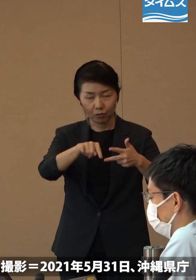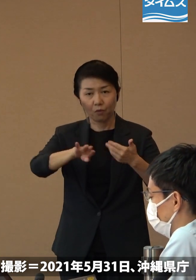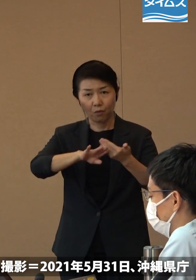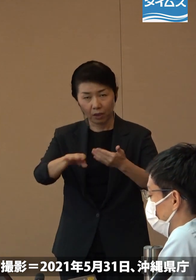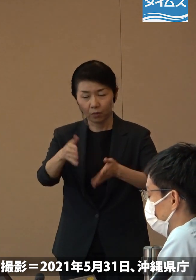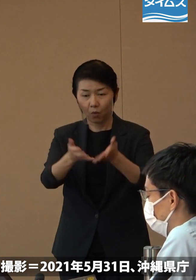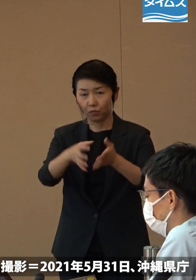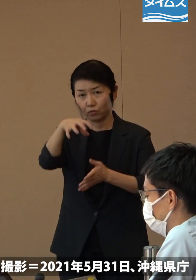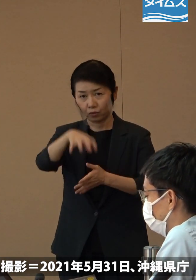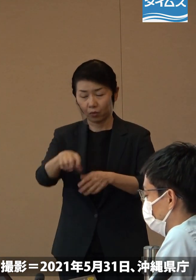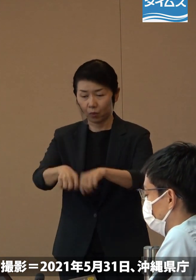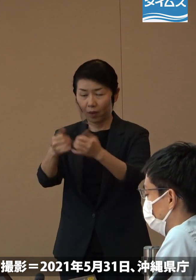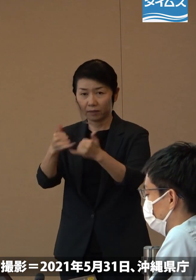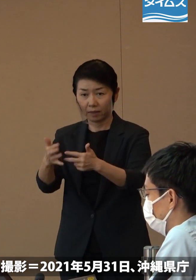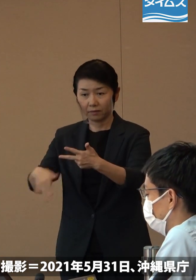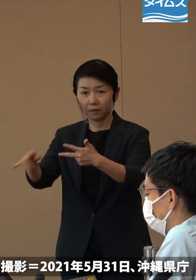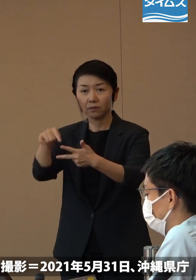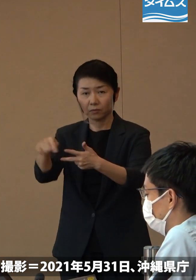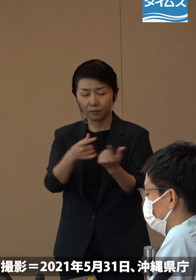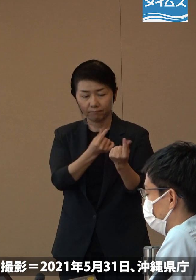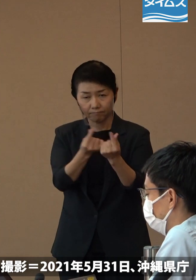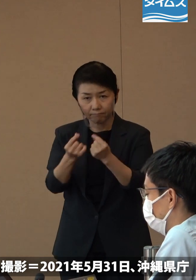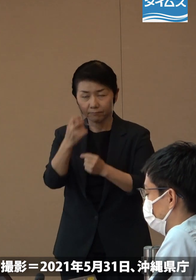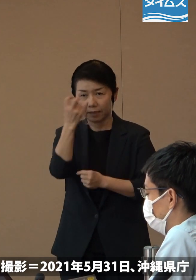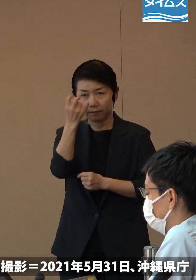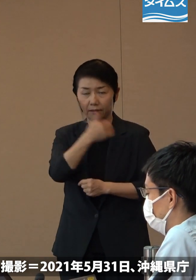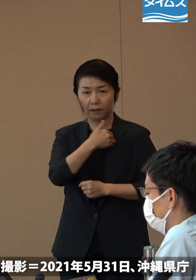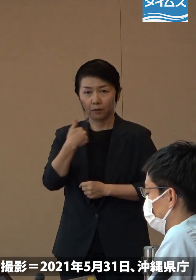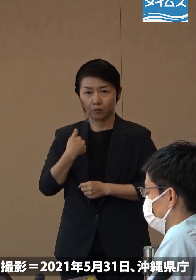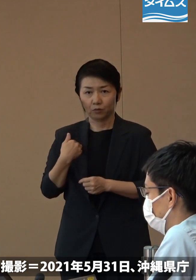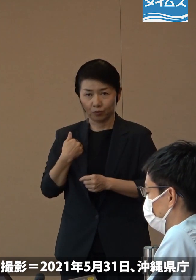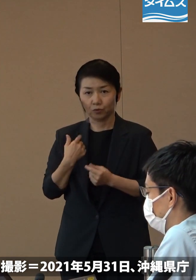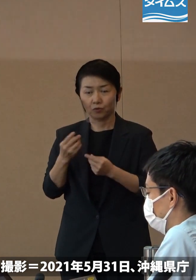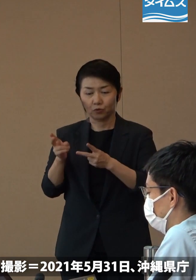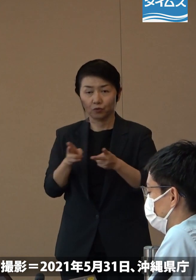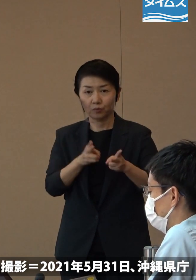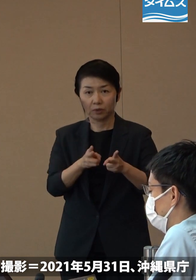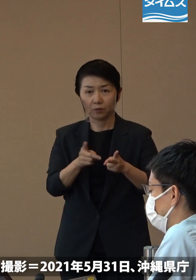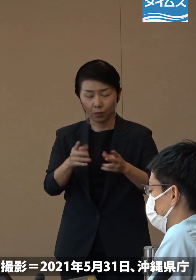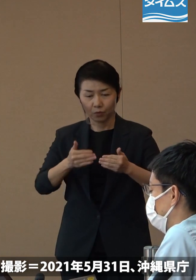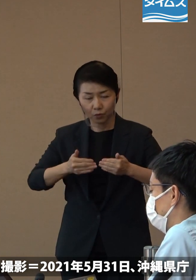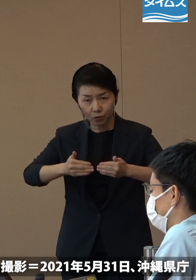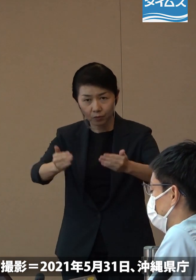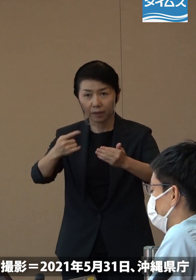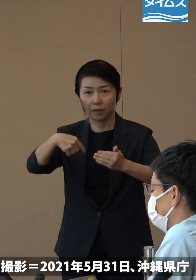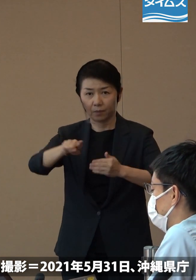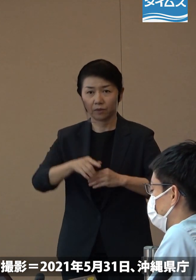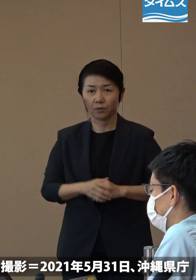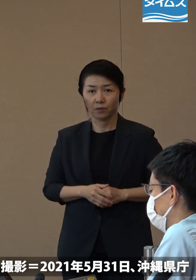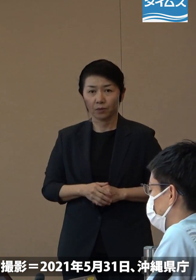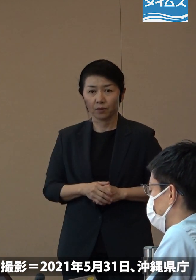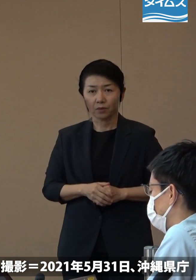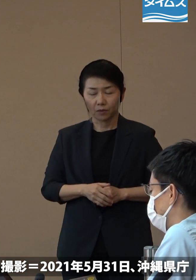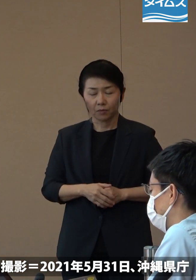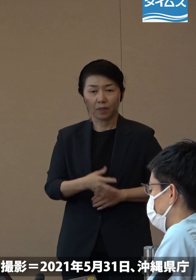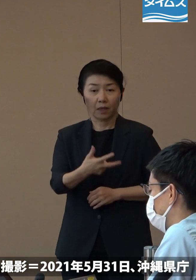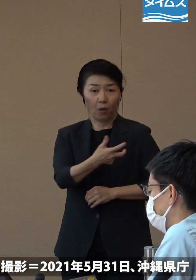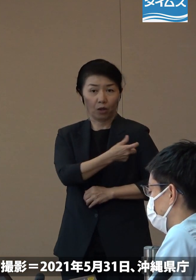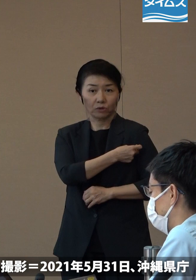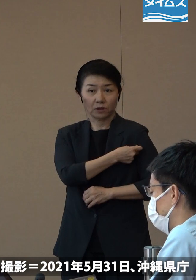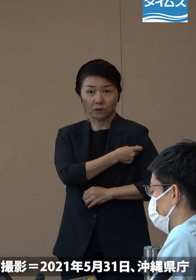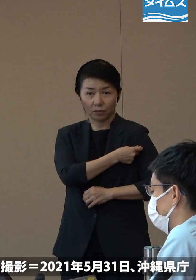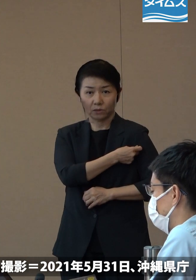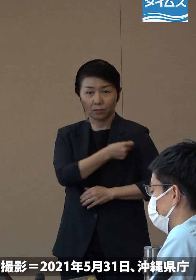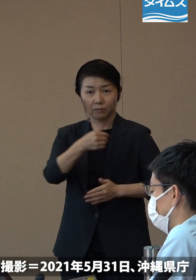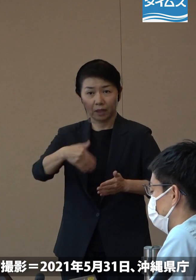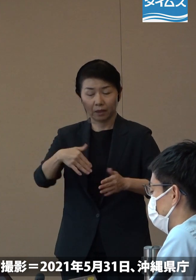障害者施設でも定期検査を実施できるよう準備を進めてまいります。まだワクチン接種の対象ではない子ども